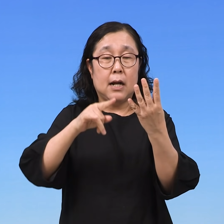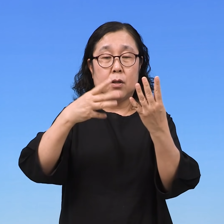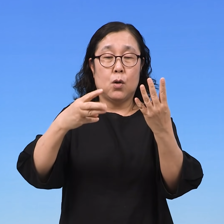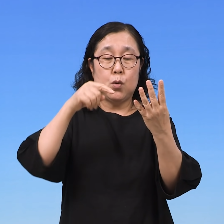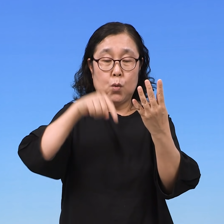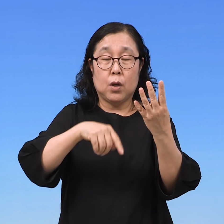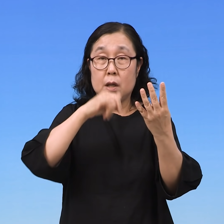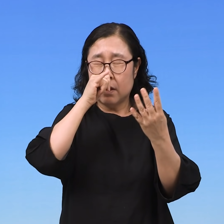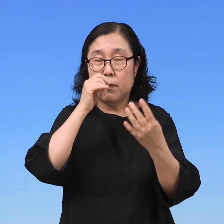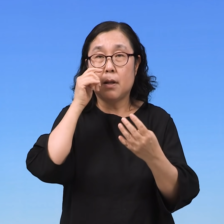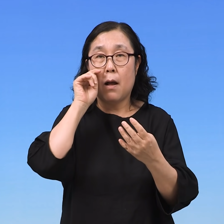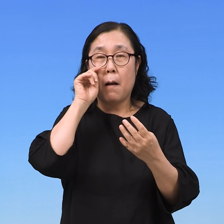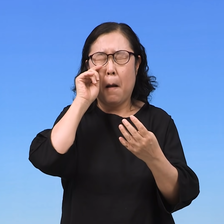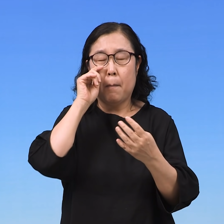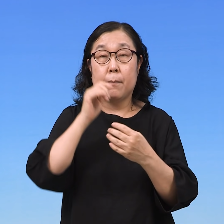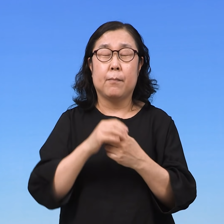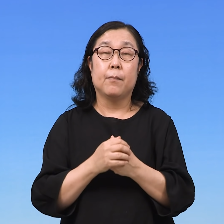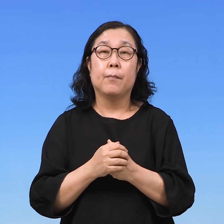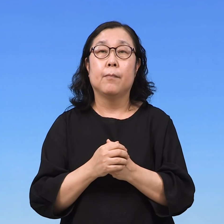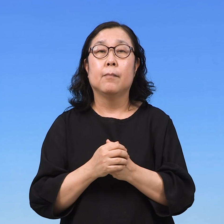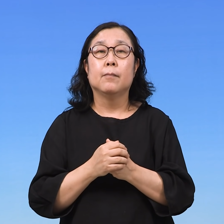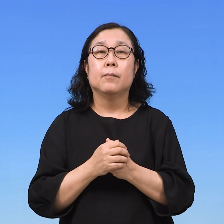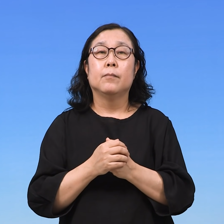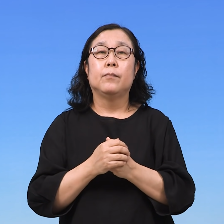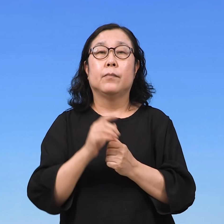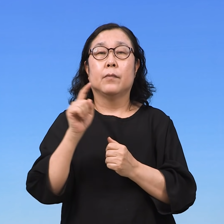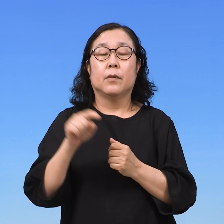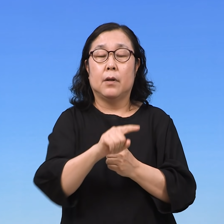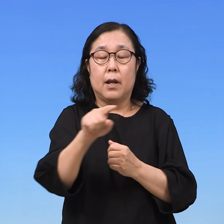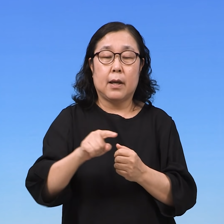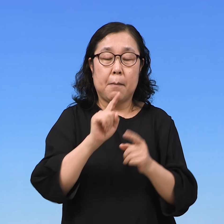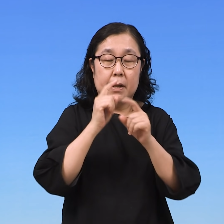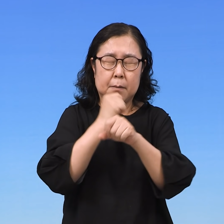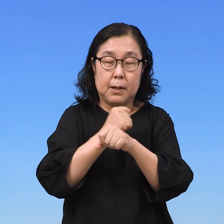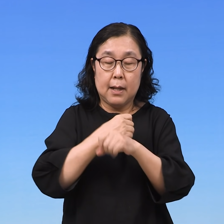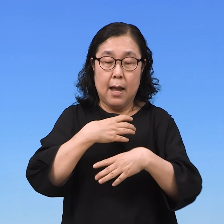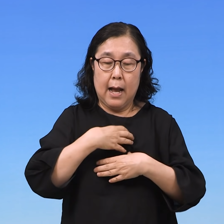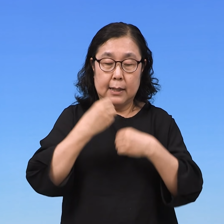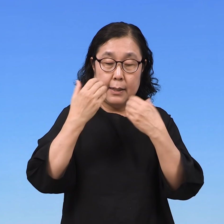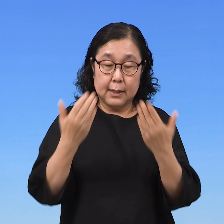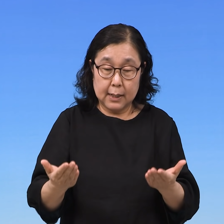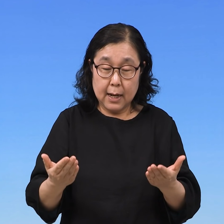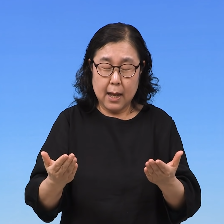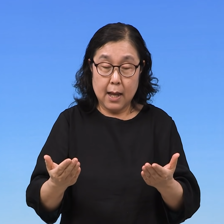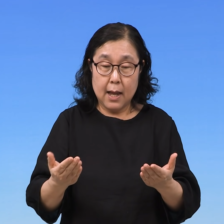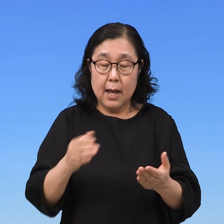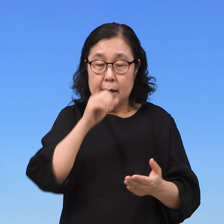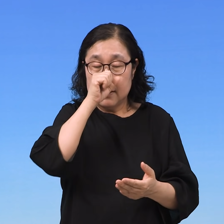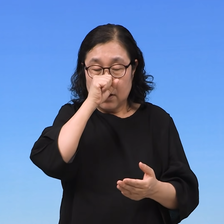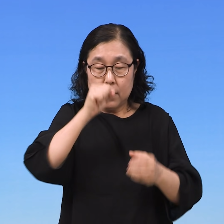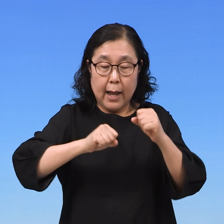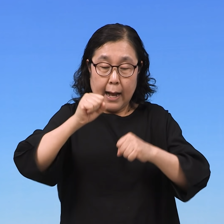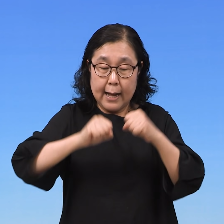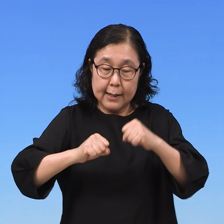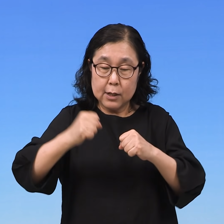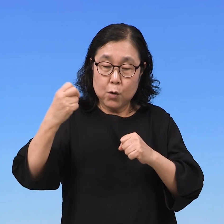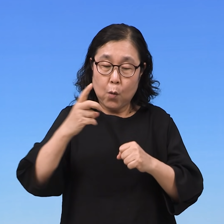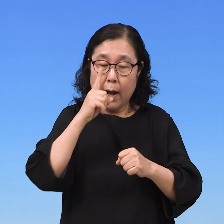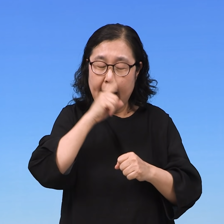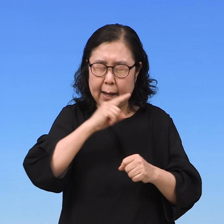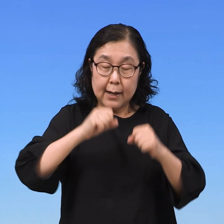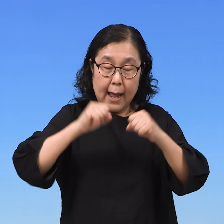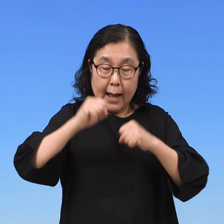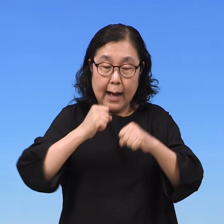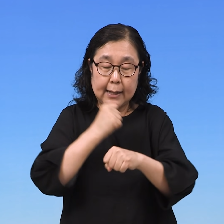4절에 주님의 대답 속에 있습니다. 이렇게 말씀하십니다. 그들에게 이르시되 안식일에 선을 행하는